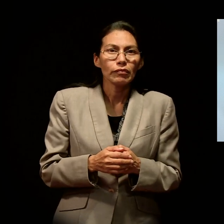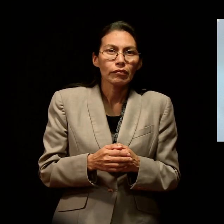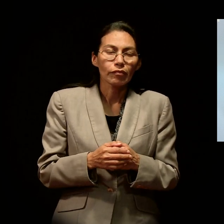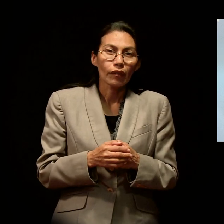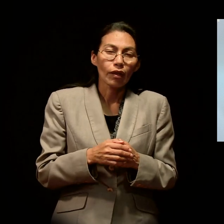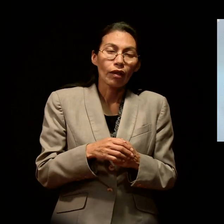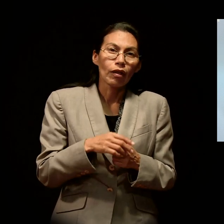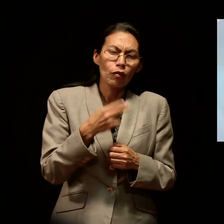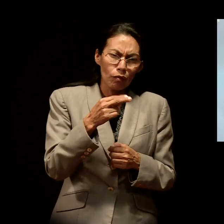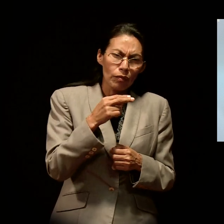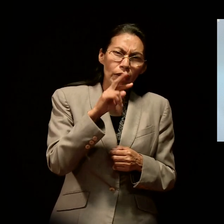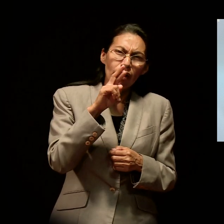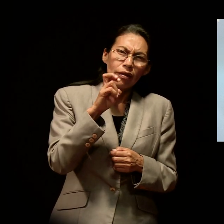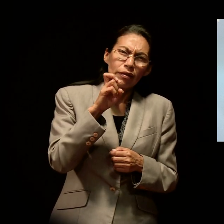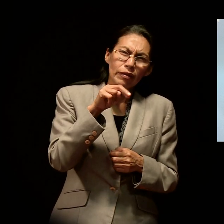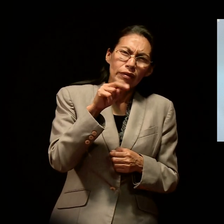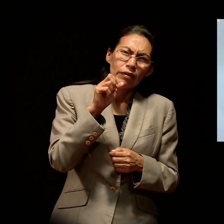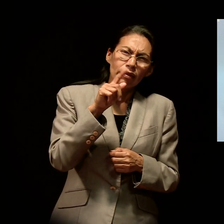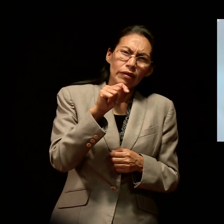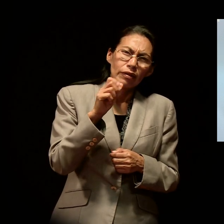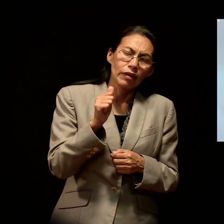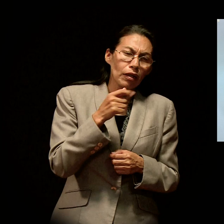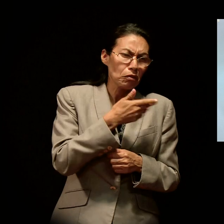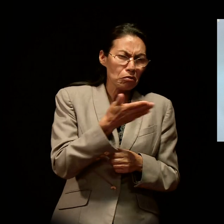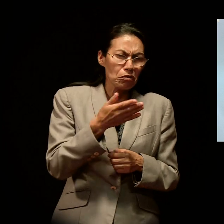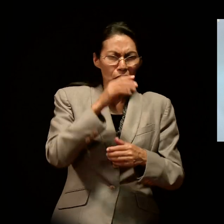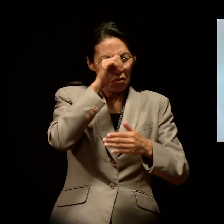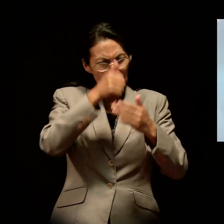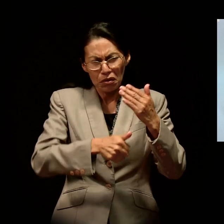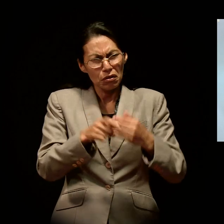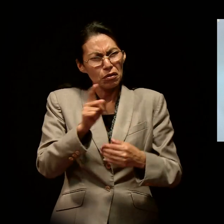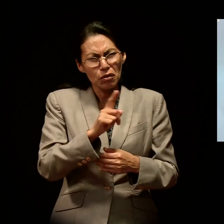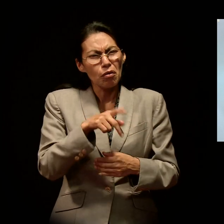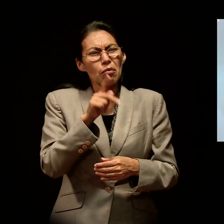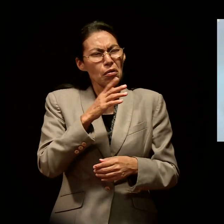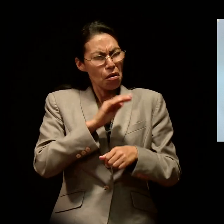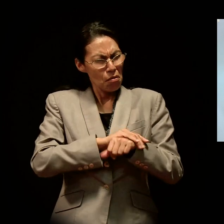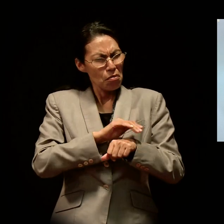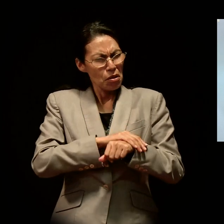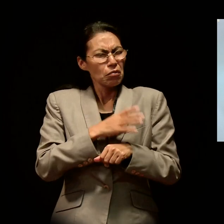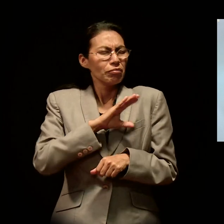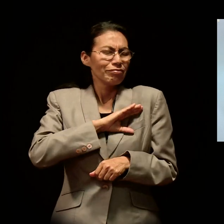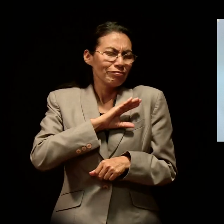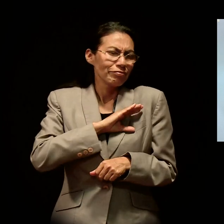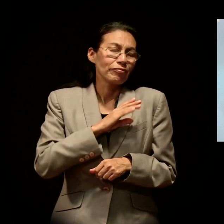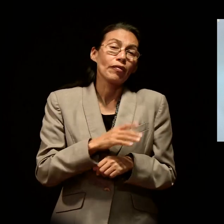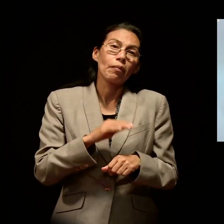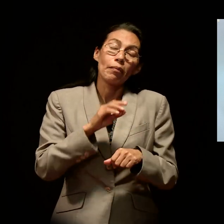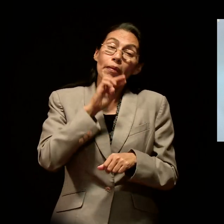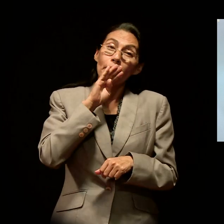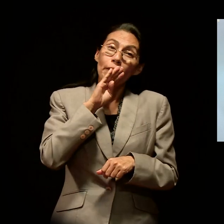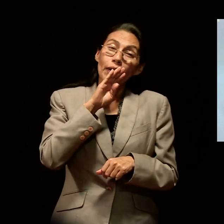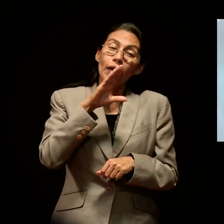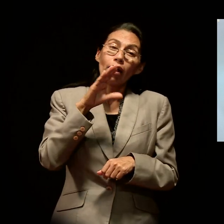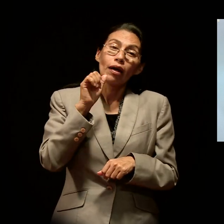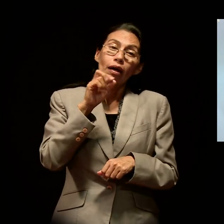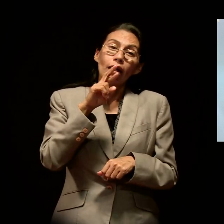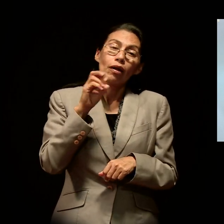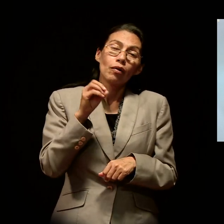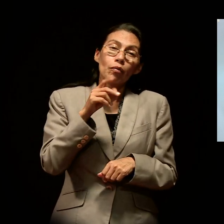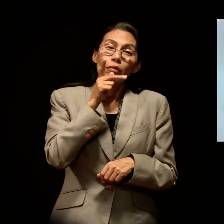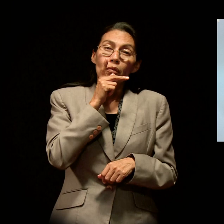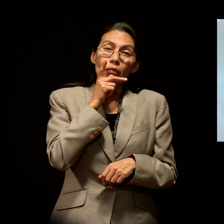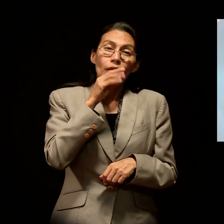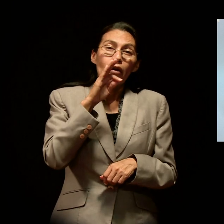sí se llama Renata sus papis no son de la iglesia pero son amigos nuestros y los queremos claro